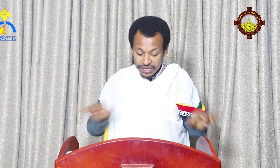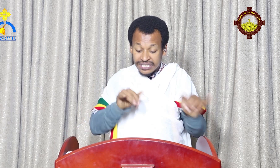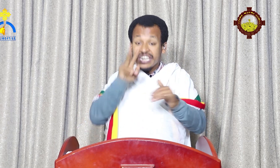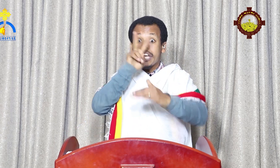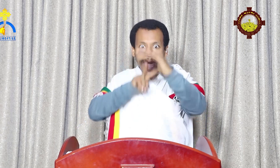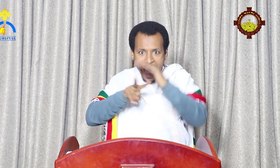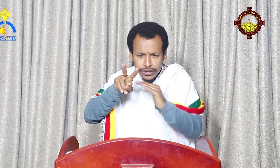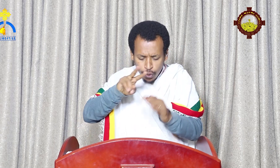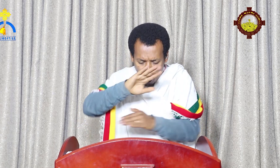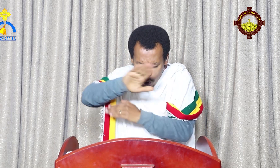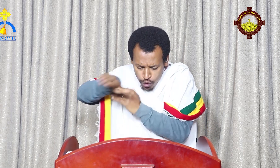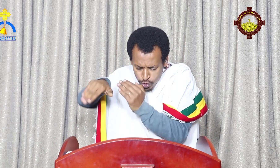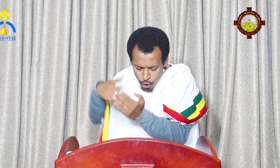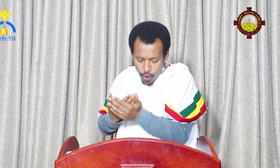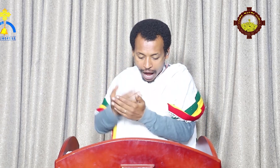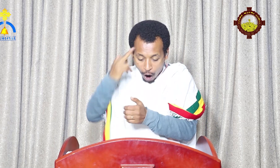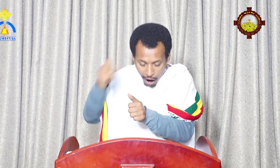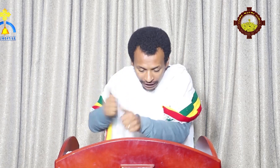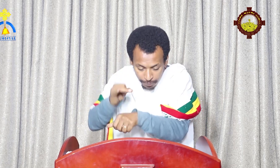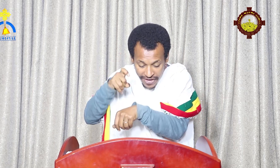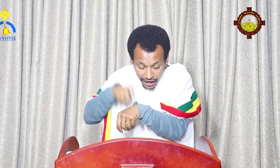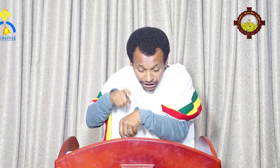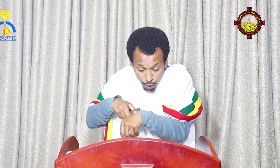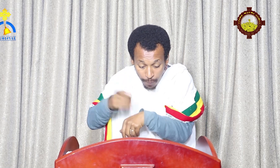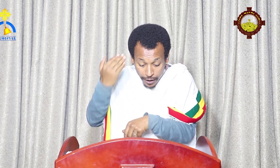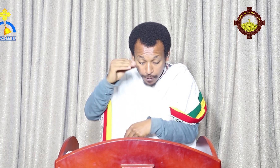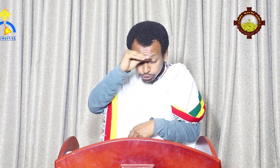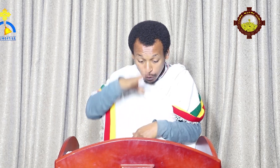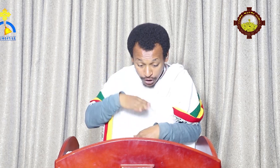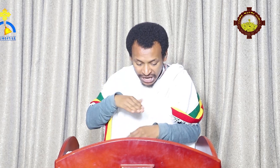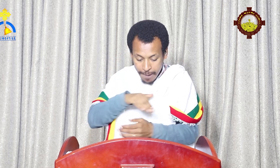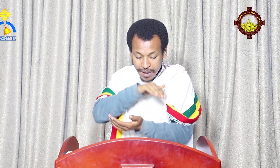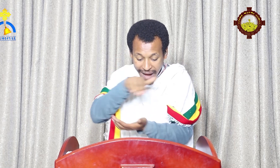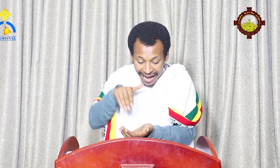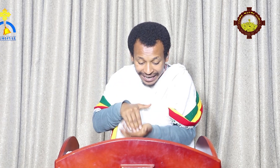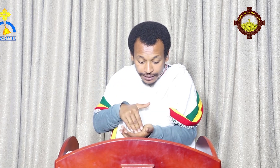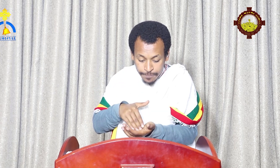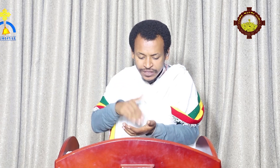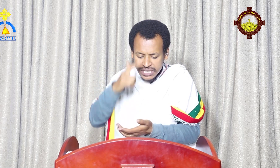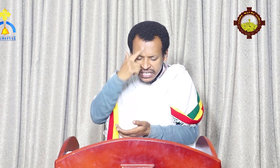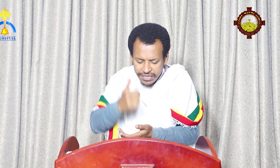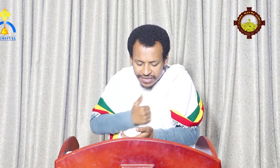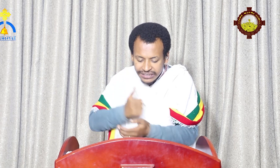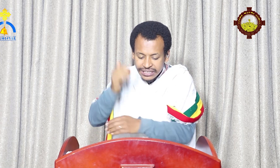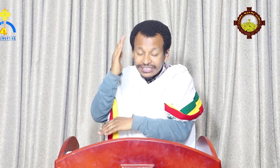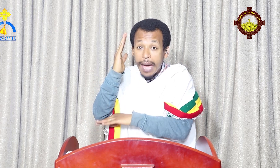እንደ ነቢያት ሁሉ ሐዋርያት በየጊዜው በነበሩት ሰዎች በማዕከል እምነት